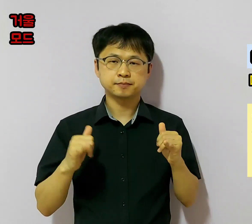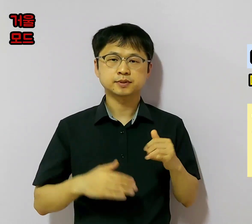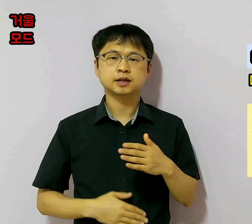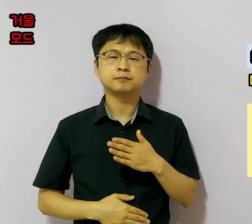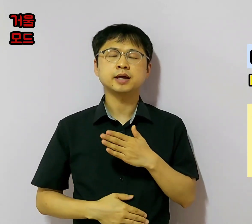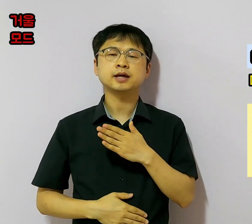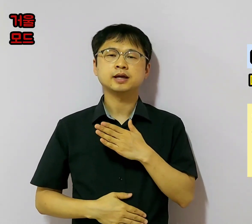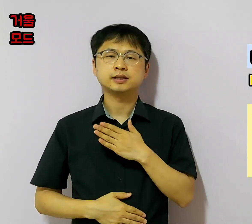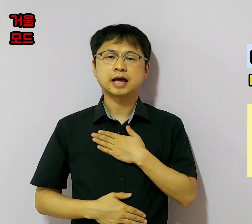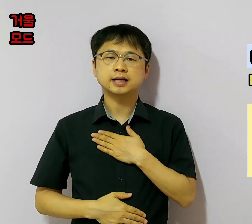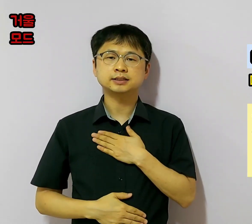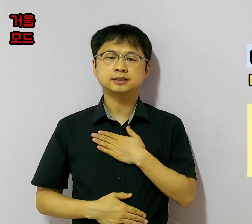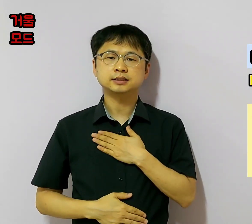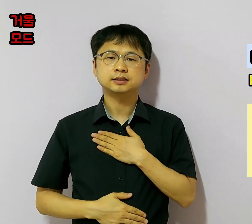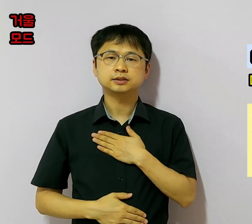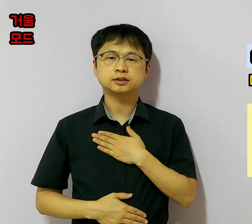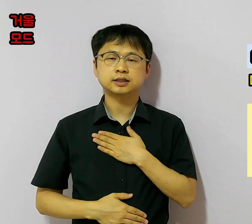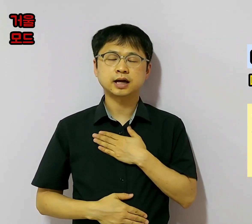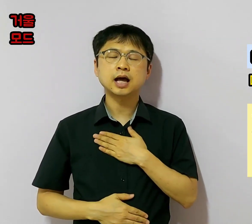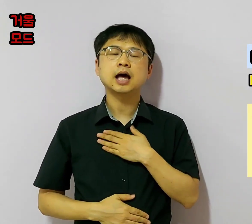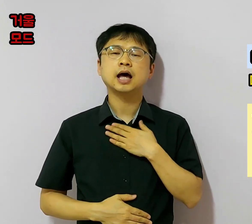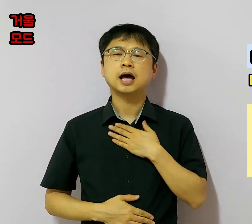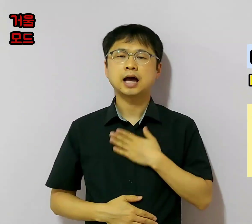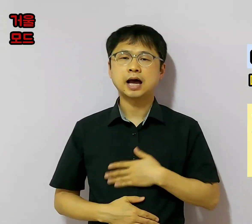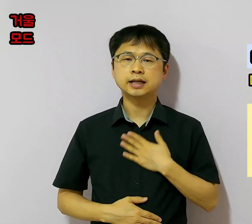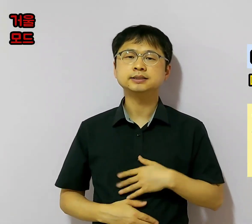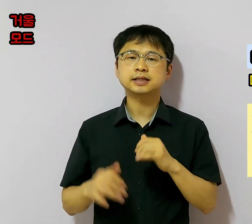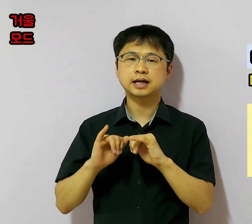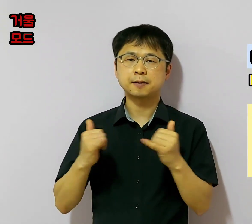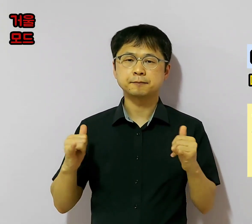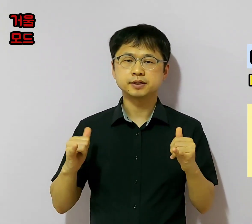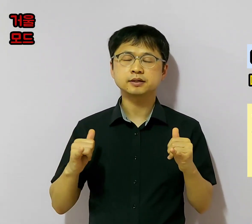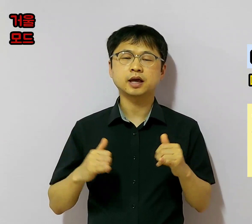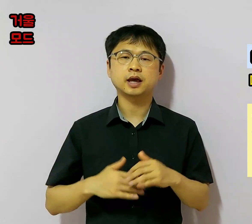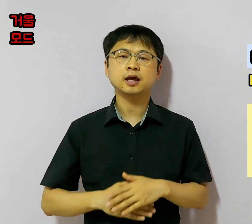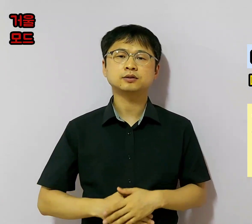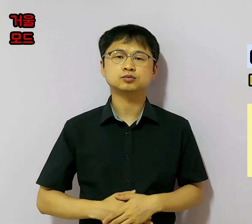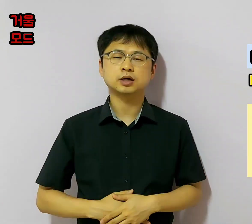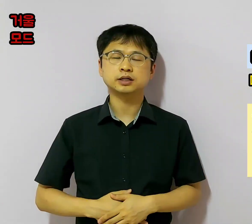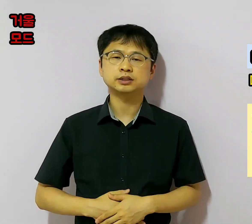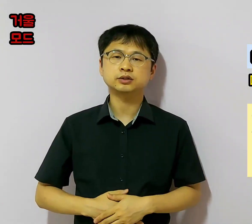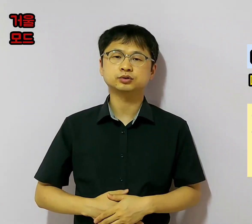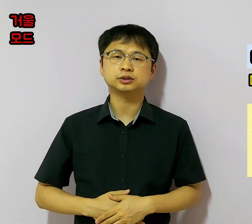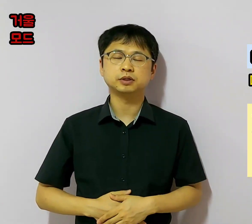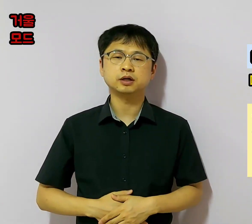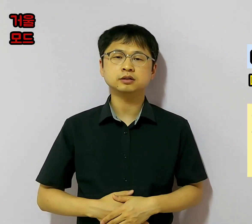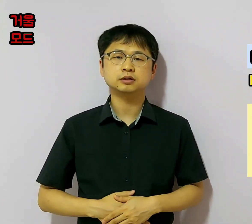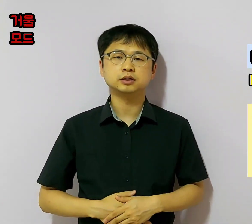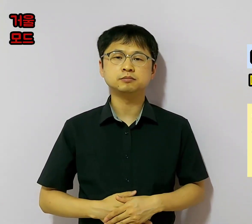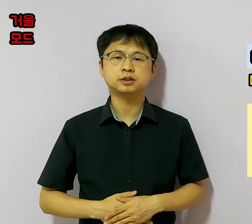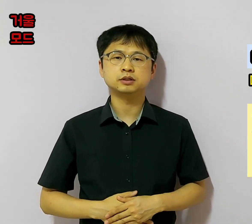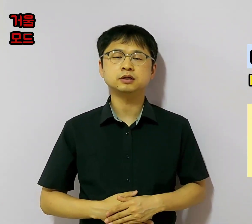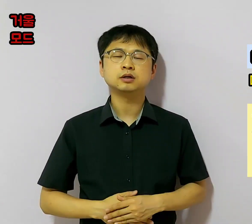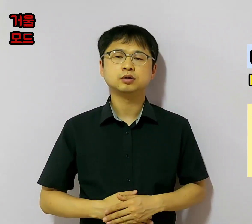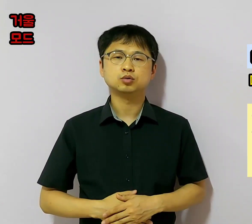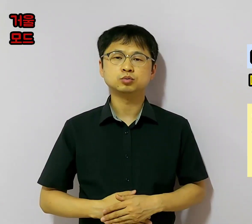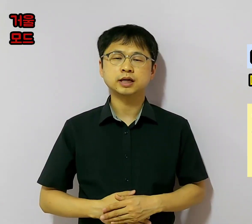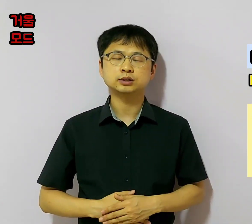그 다음에 나를 쉬었다가 아는 사람 이렇게 중간에 쉬어주시면 그 의미를 구분할